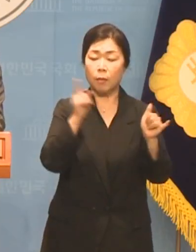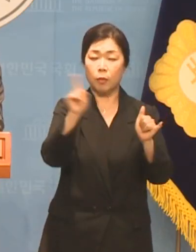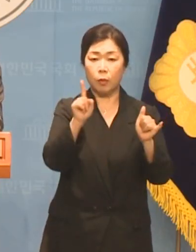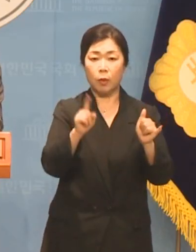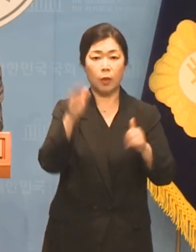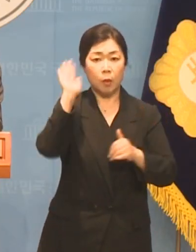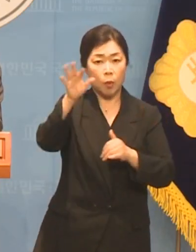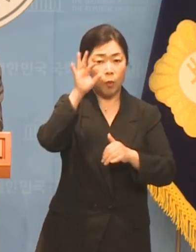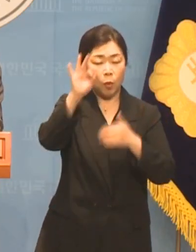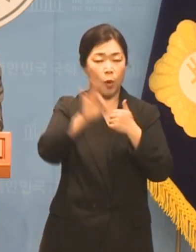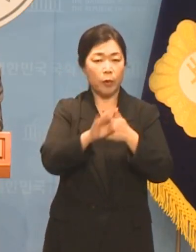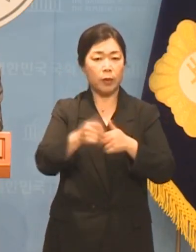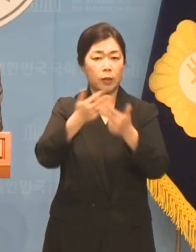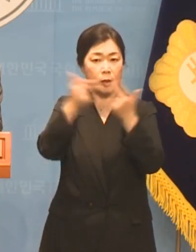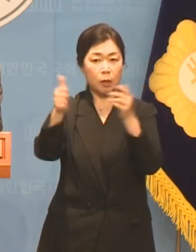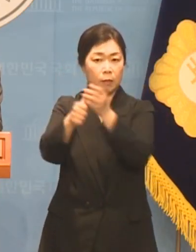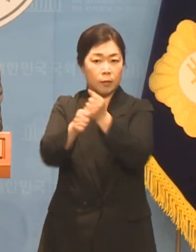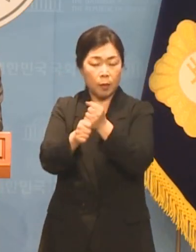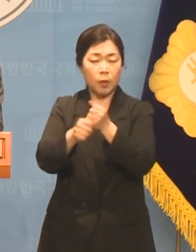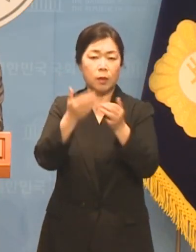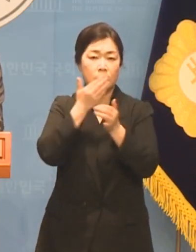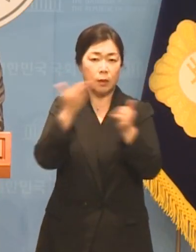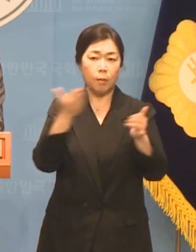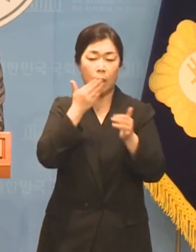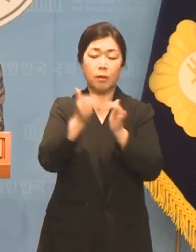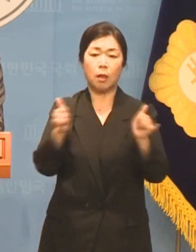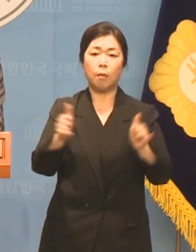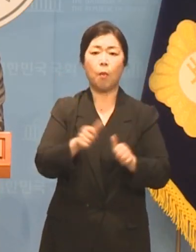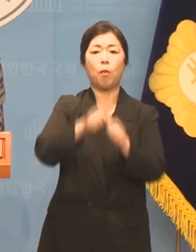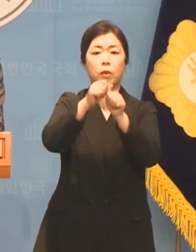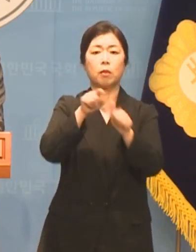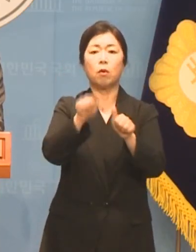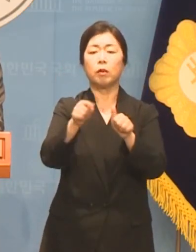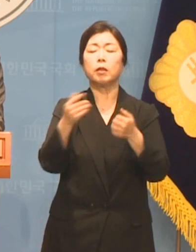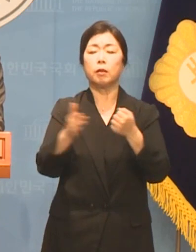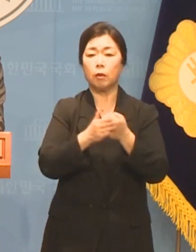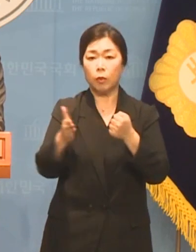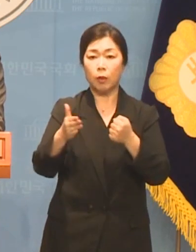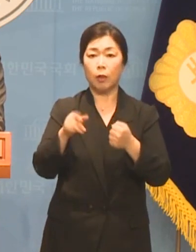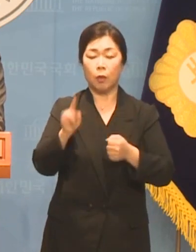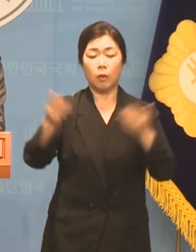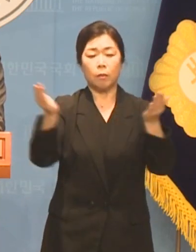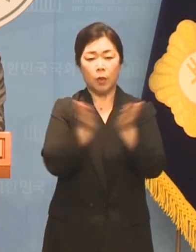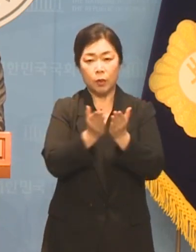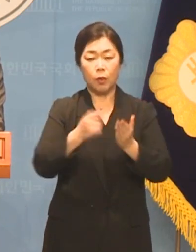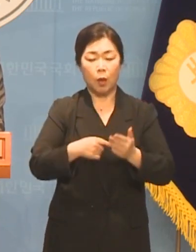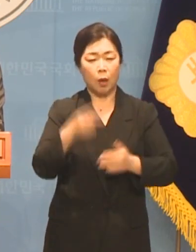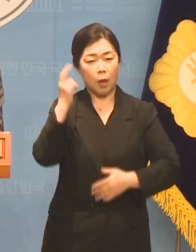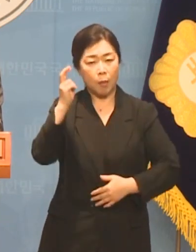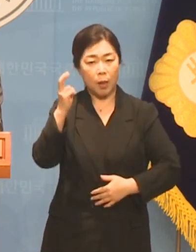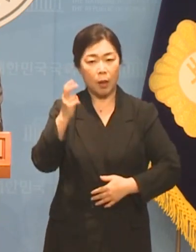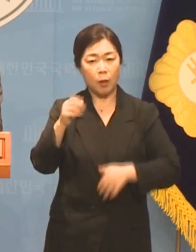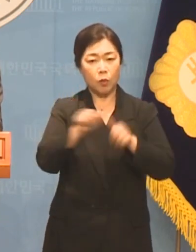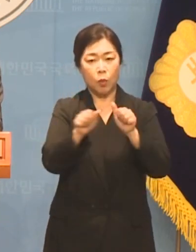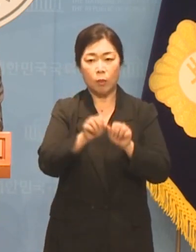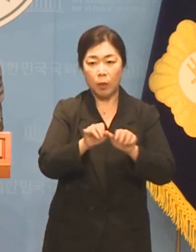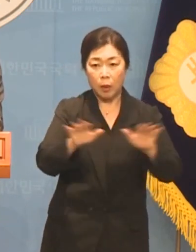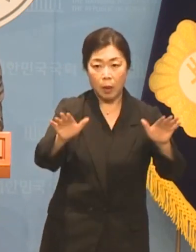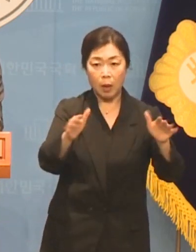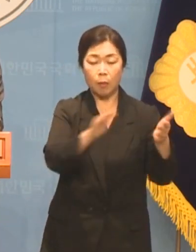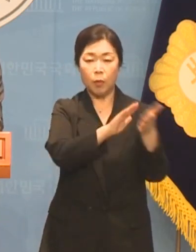추이를 보면 이재명 후보 잡을 사람 뽑는 그런 경선이 본질이기 때문에 거기에 맞춰서 여론이 아마 흘러갈 것으로